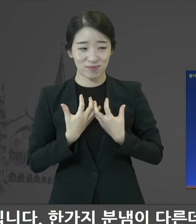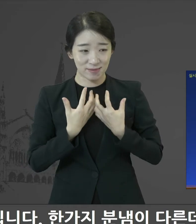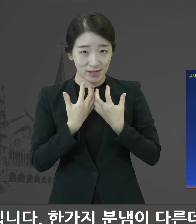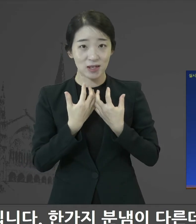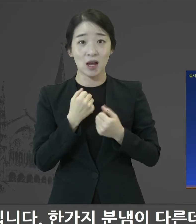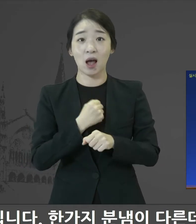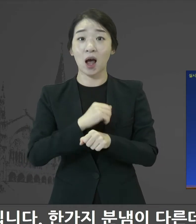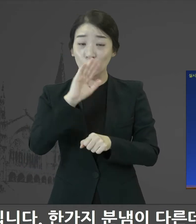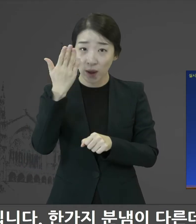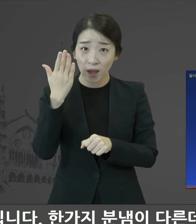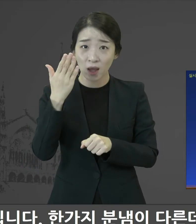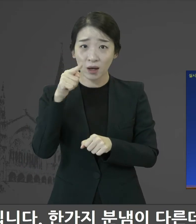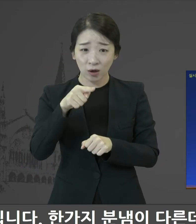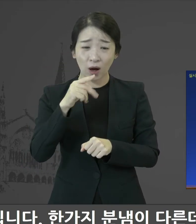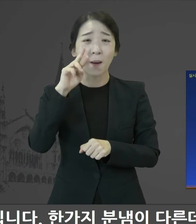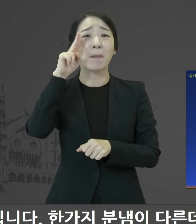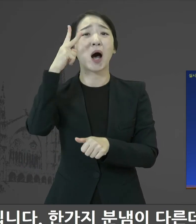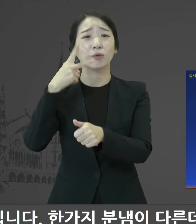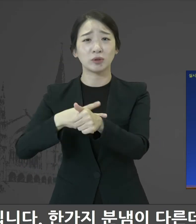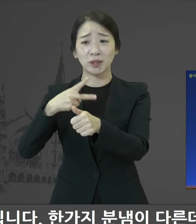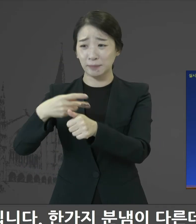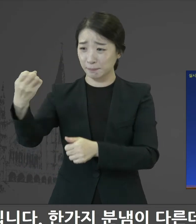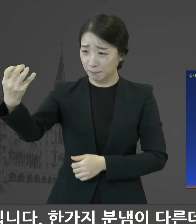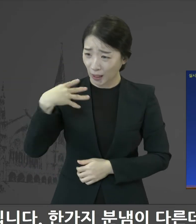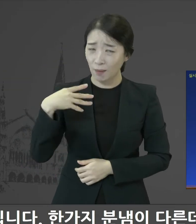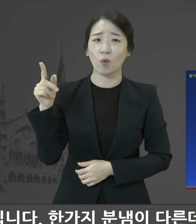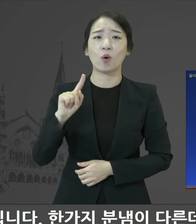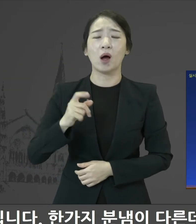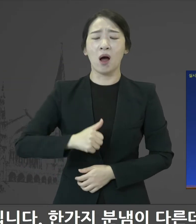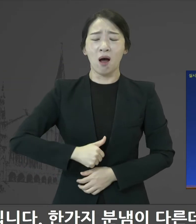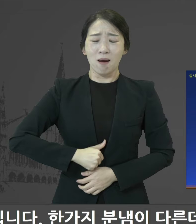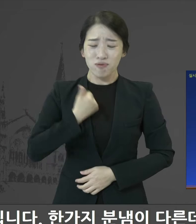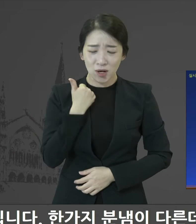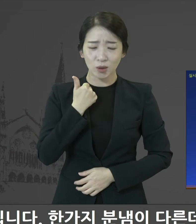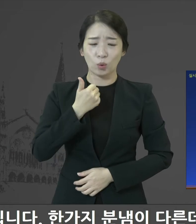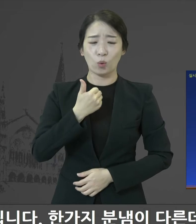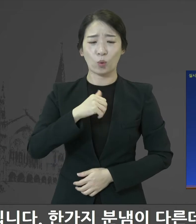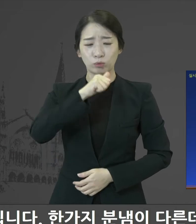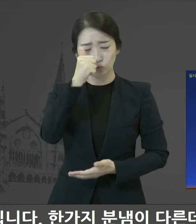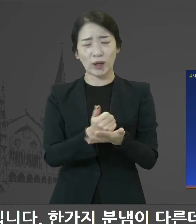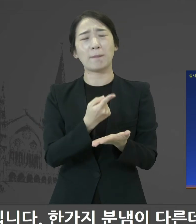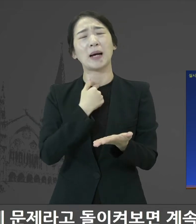그래서 바울이 뭐라고 얘기하냐면, 분을 내어도 죄를 짓지